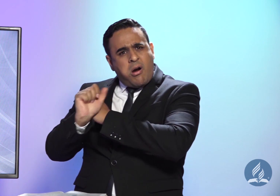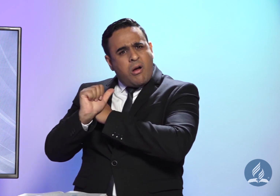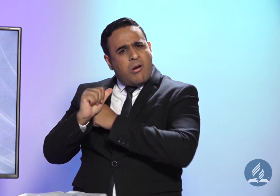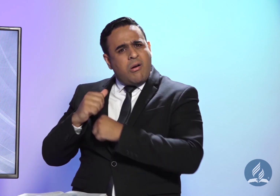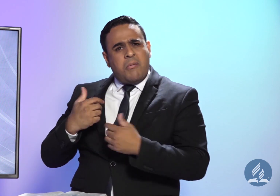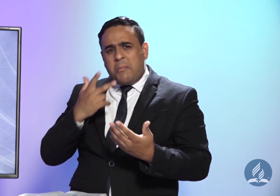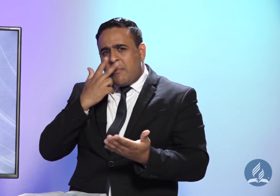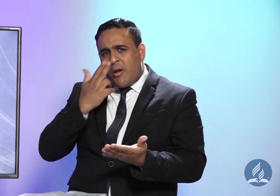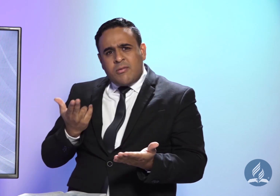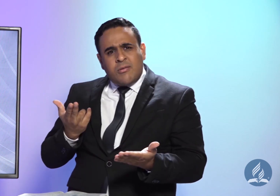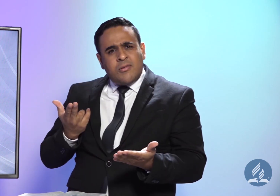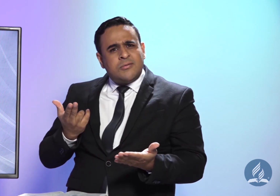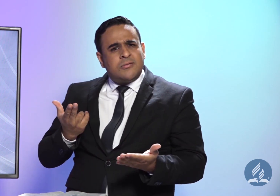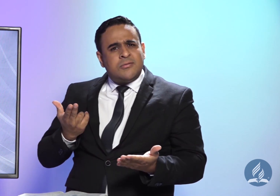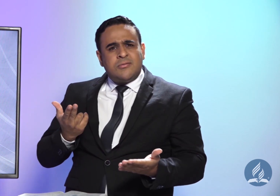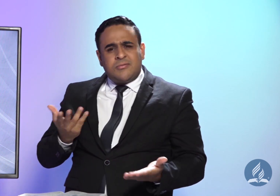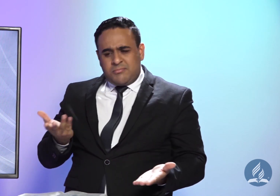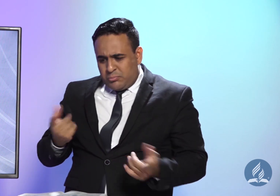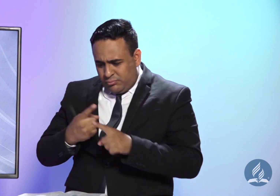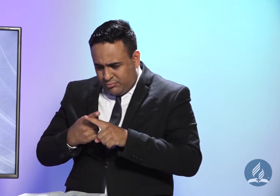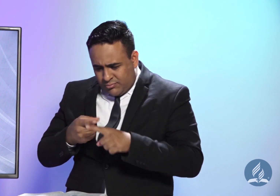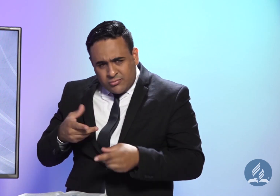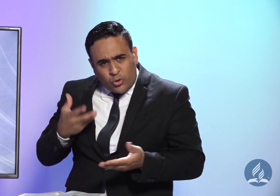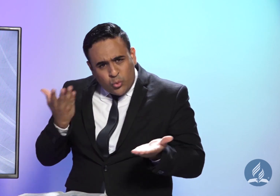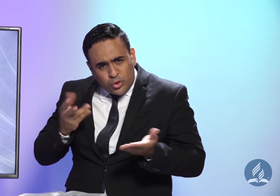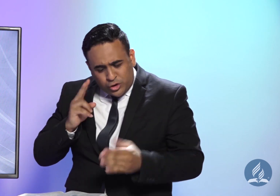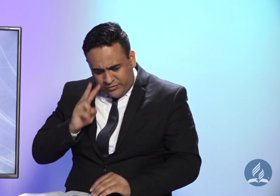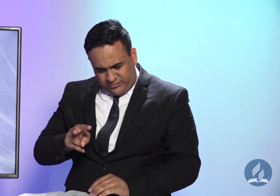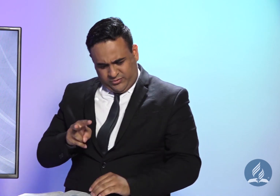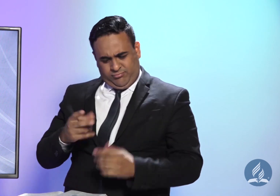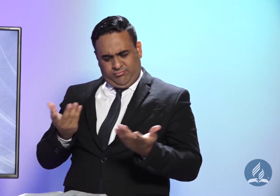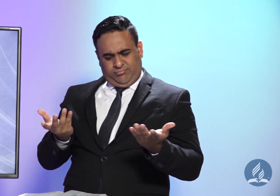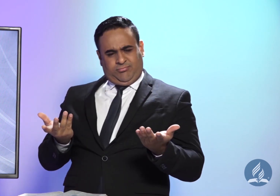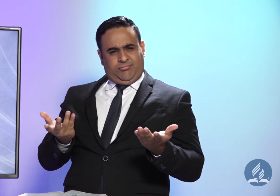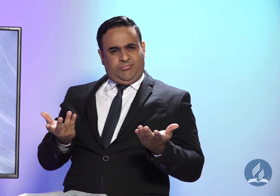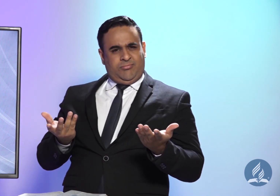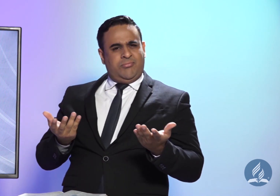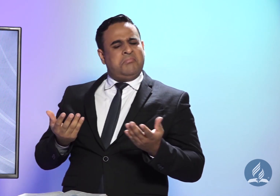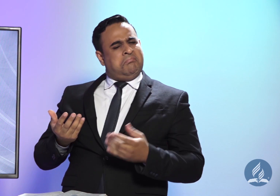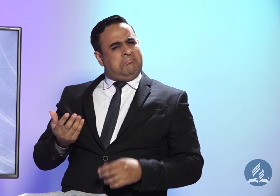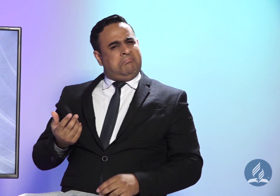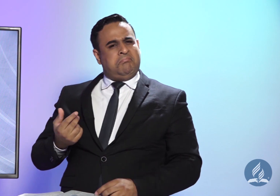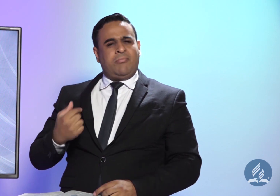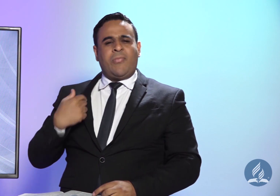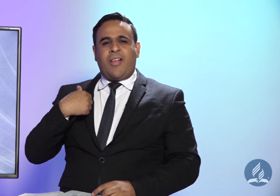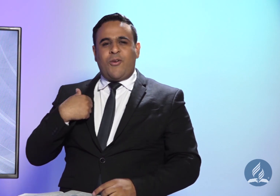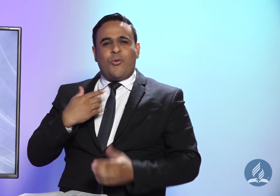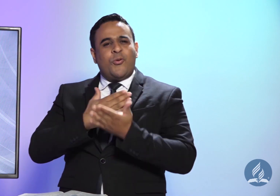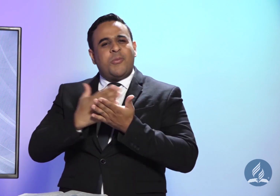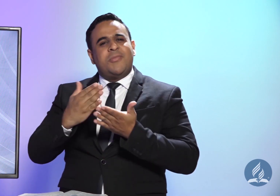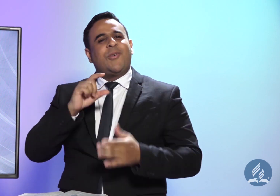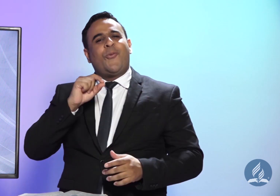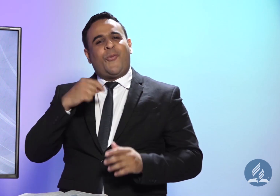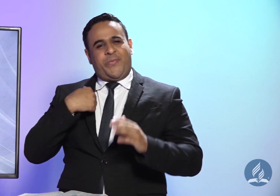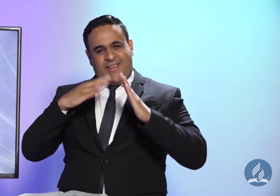aquele presente momento. Porque durante anos eu fui enganado de que o domingo era o dia especial e não